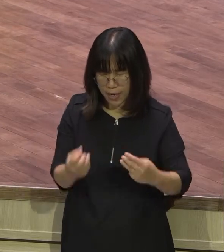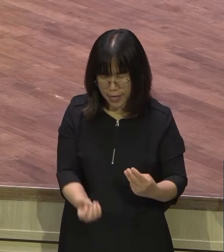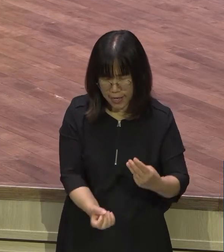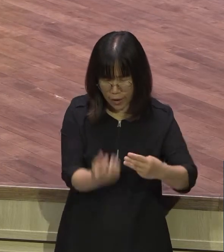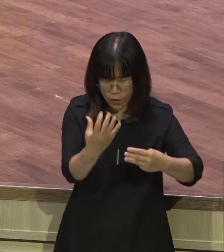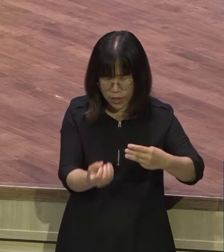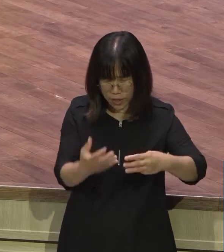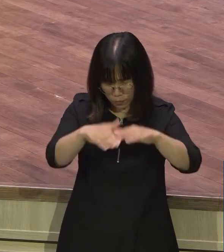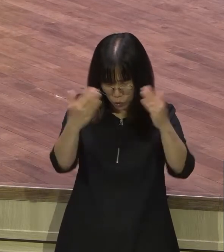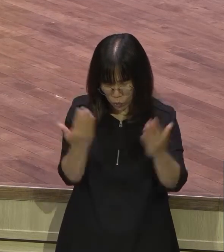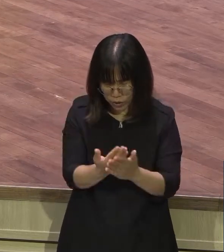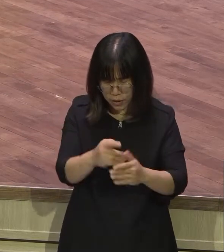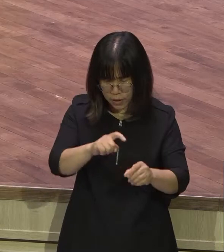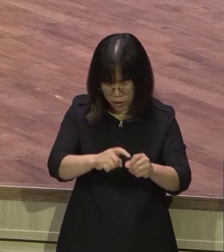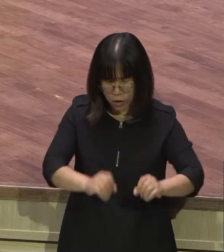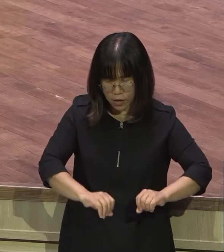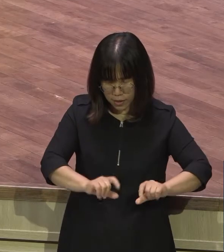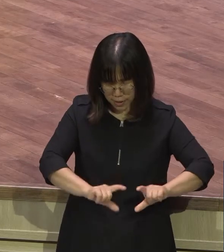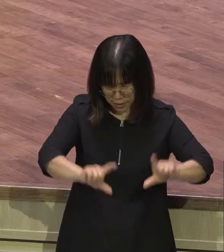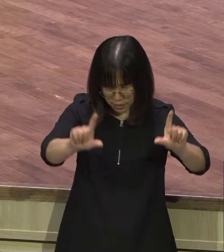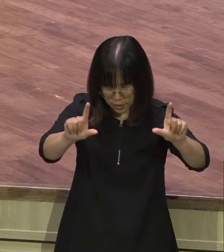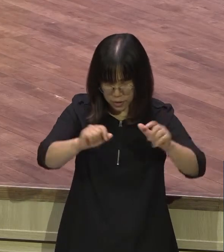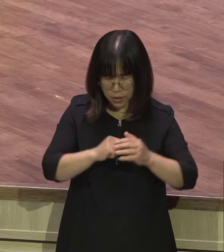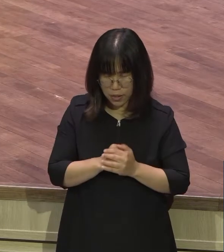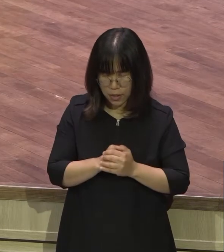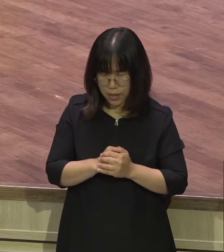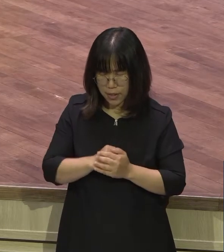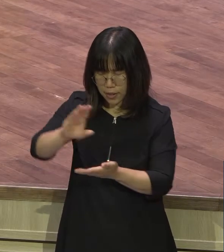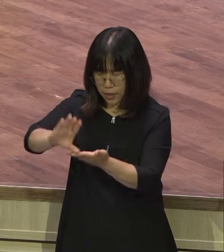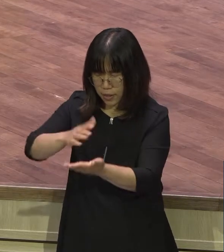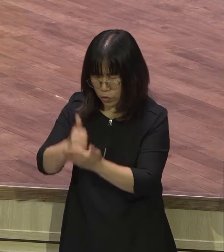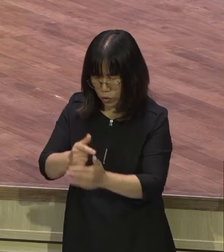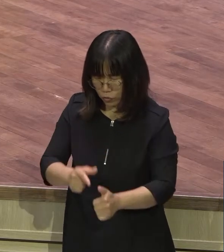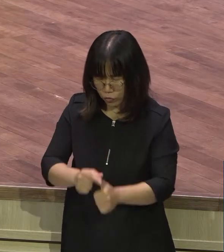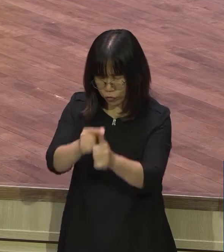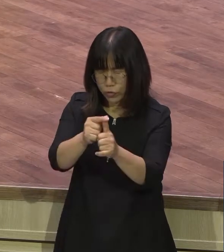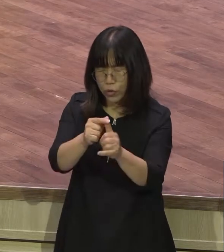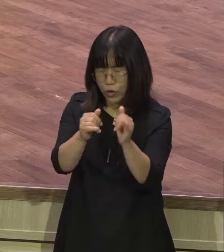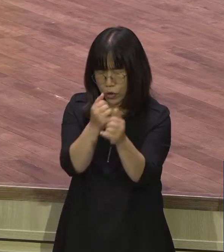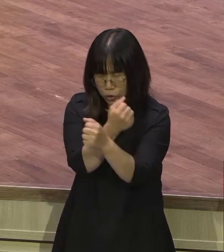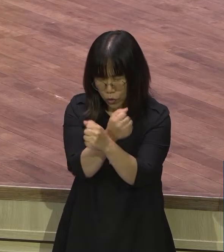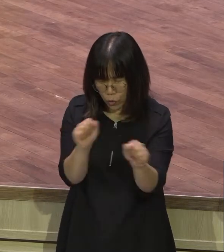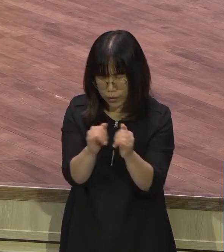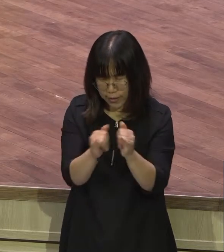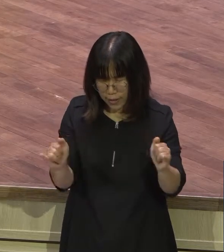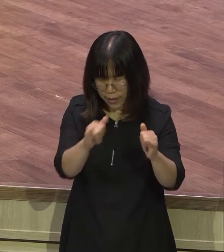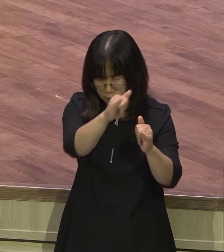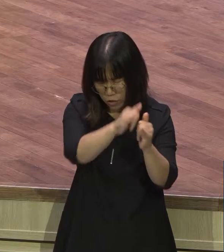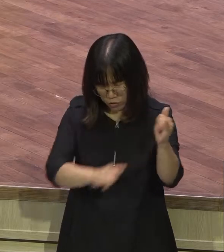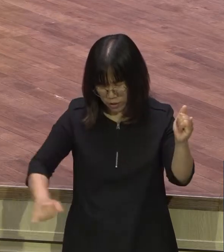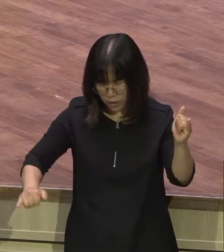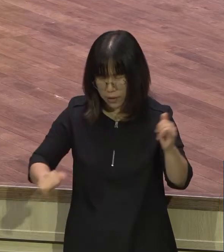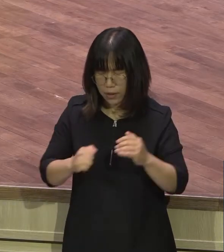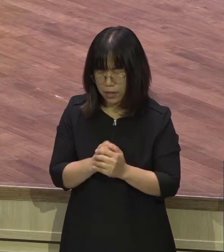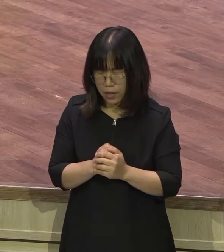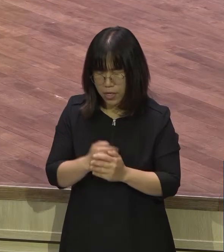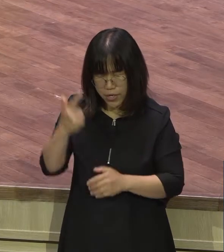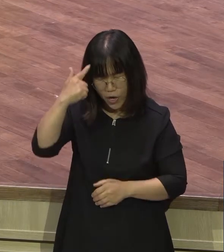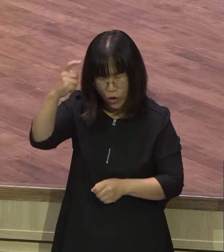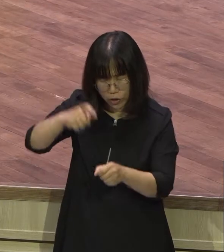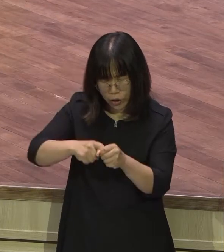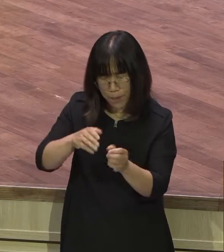절기들이 그리스도의 모든 구속사의 하나 영속성이오 하나님의 놀라운 영적 비밀이 담겨져